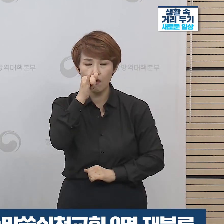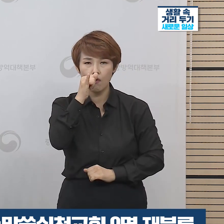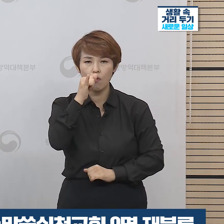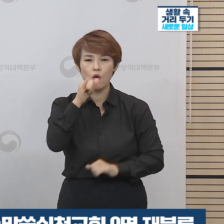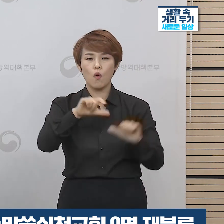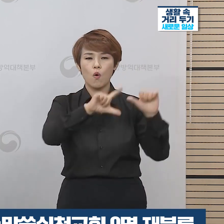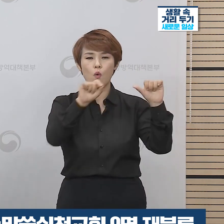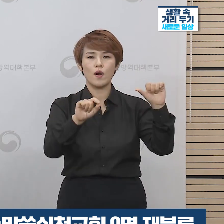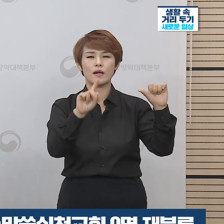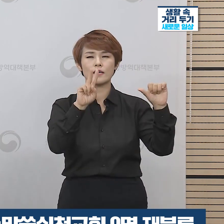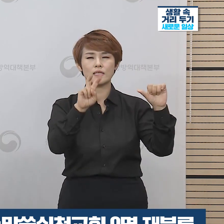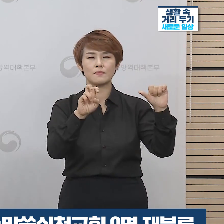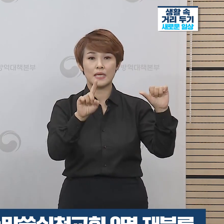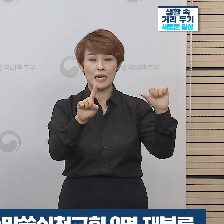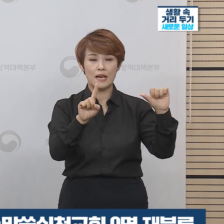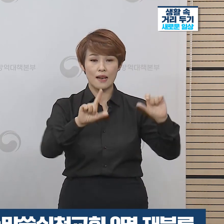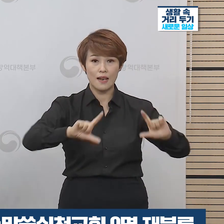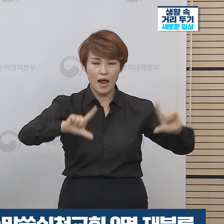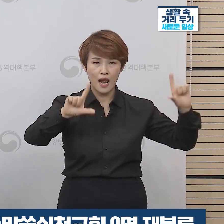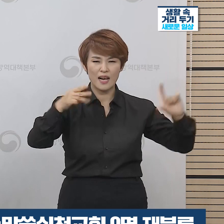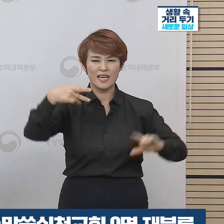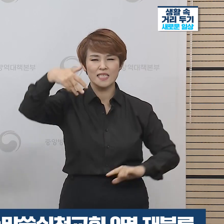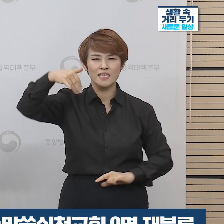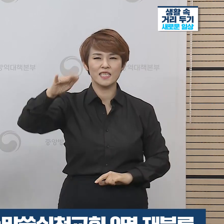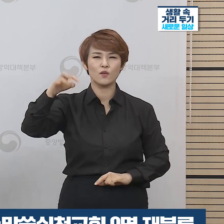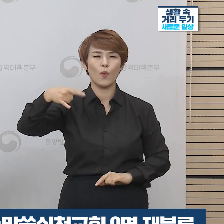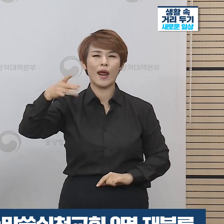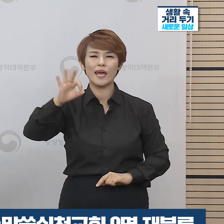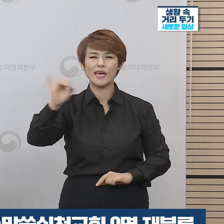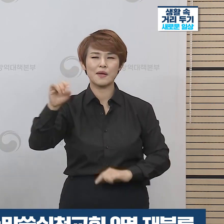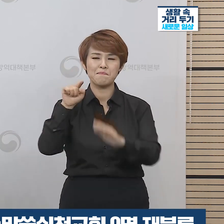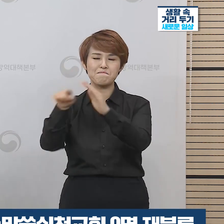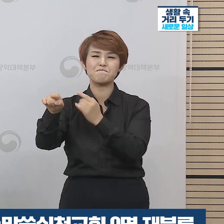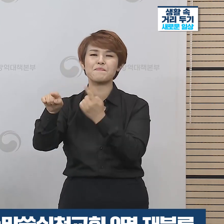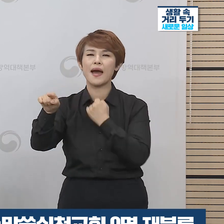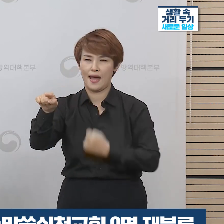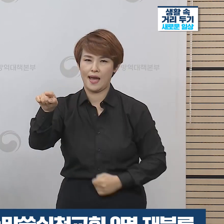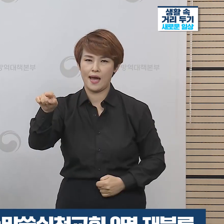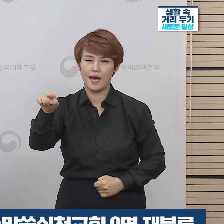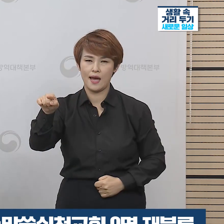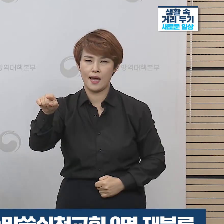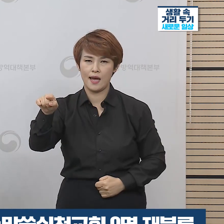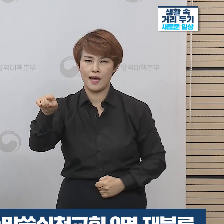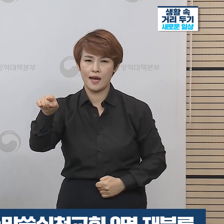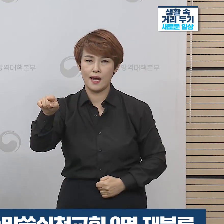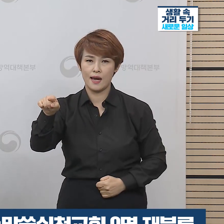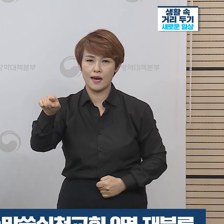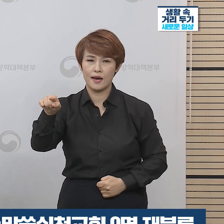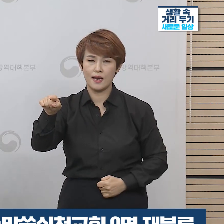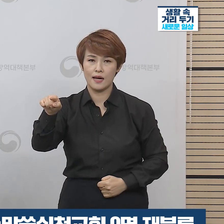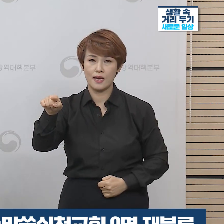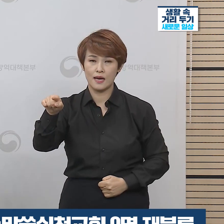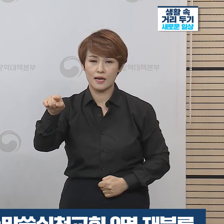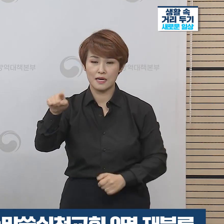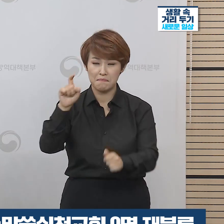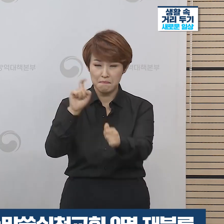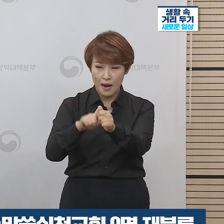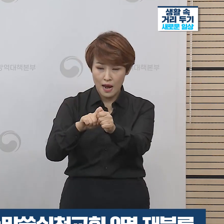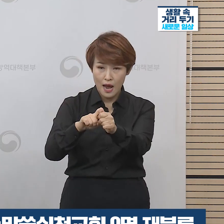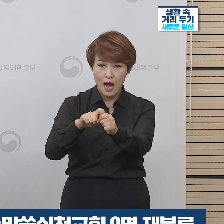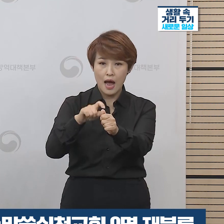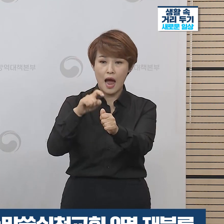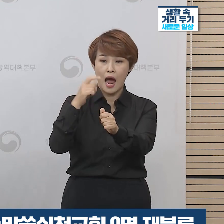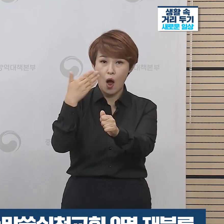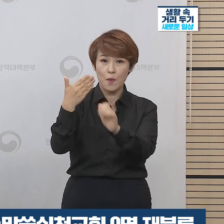20일에 밑이 회의에 방문한 것이 확인되어 서 관련된 그 확진 자 9명을